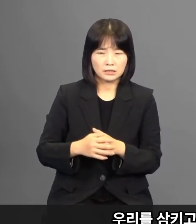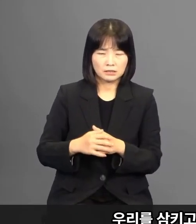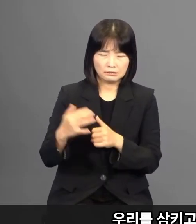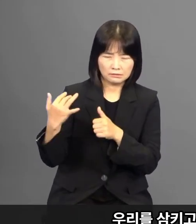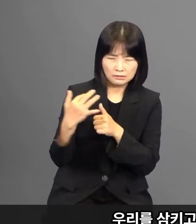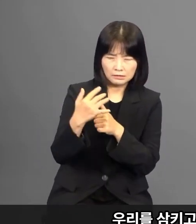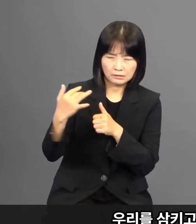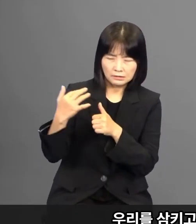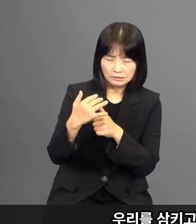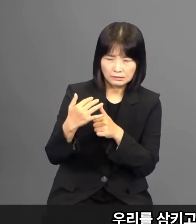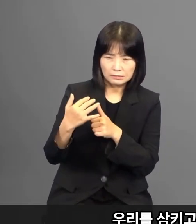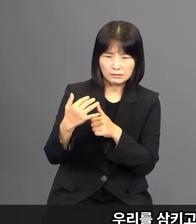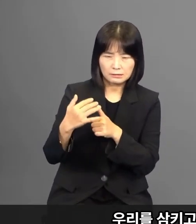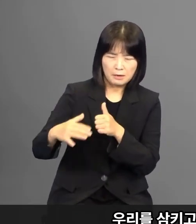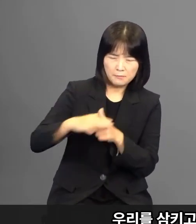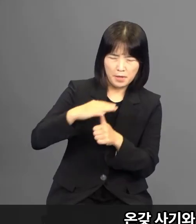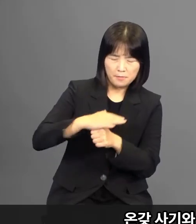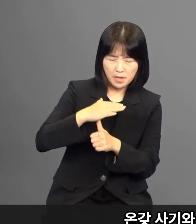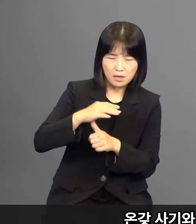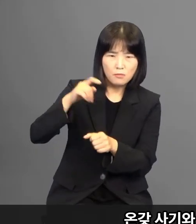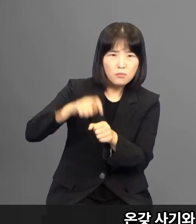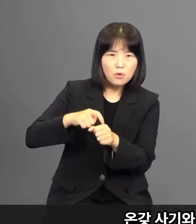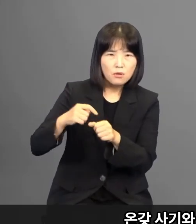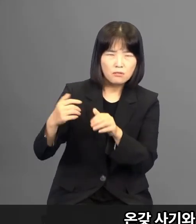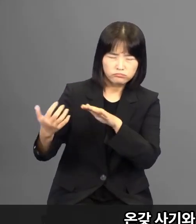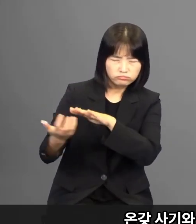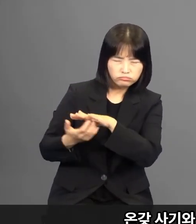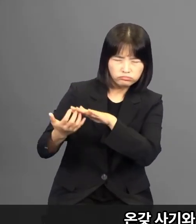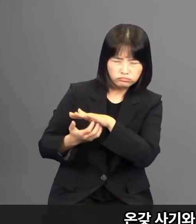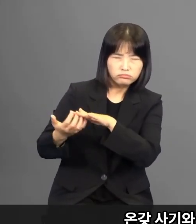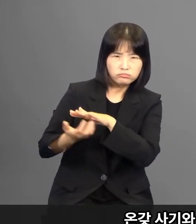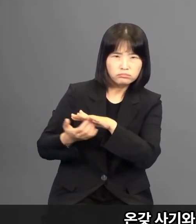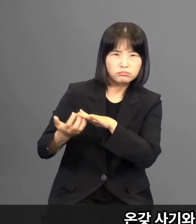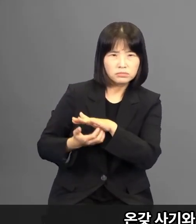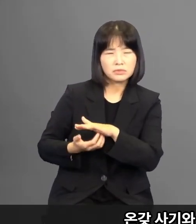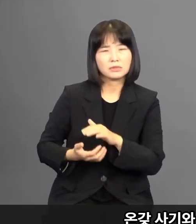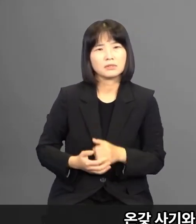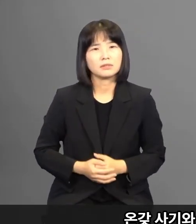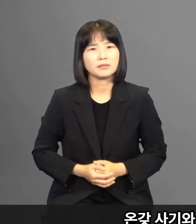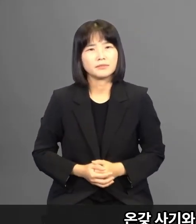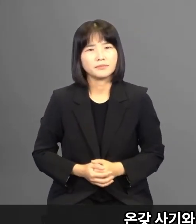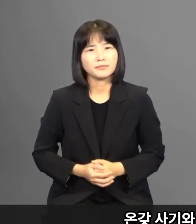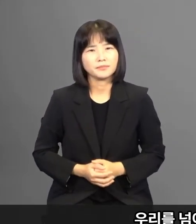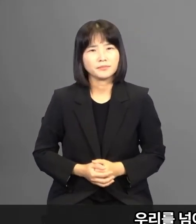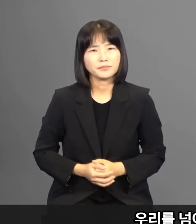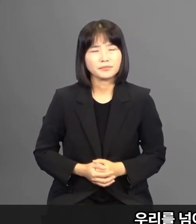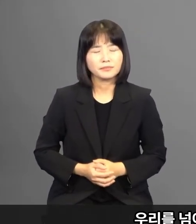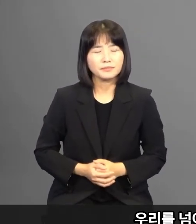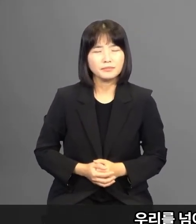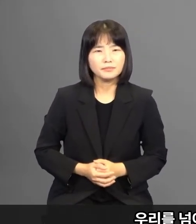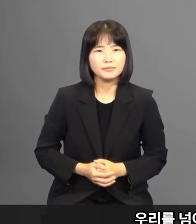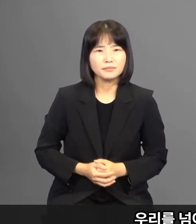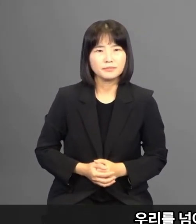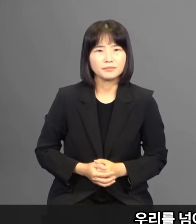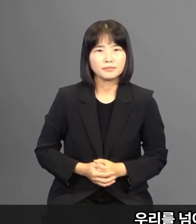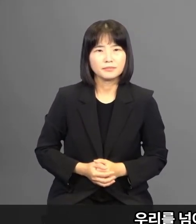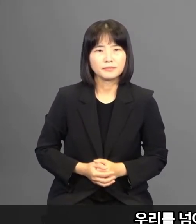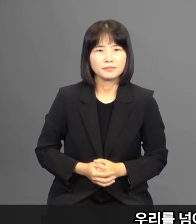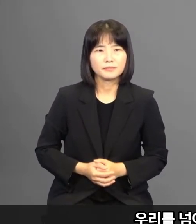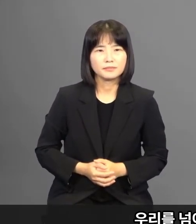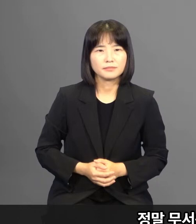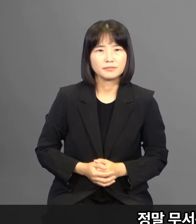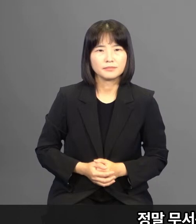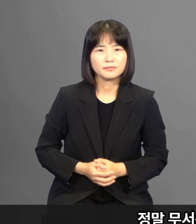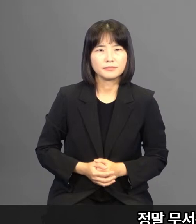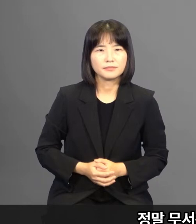삼키고 우리를 잡아먹기 위하여서 온갖 사기와 온갖 정말 방법을 통해서 우리를 넘어뜨리려 한다는